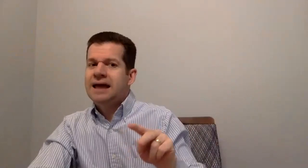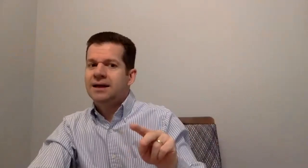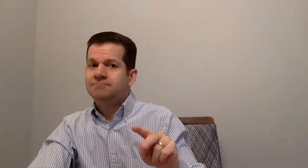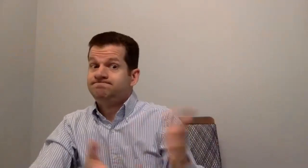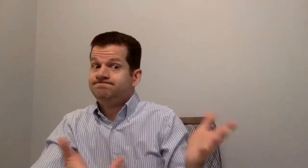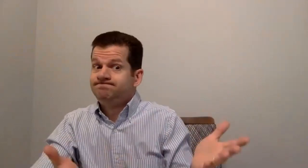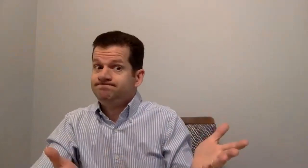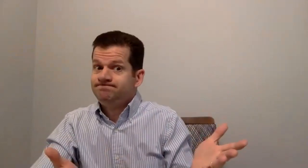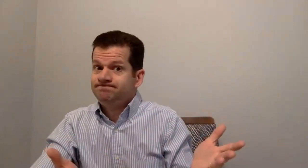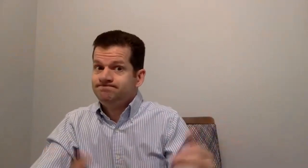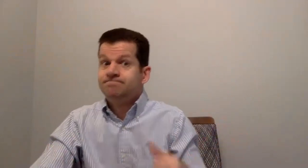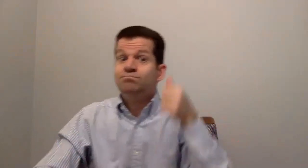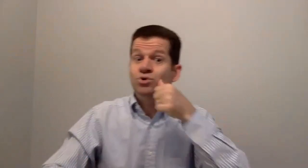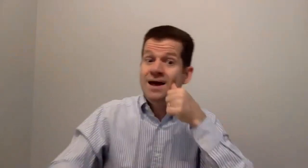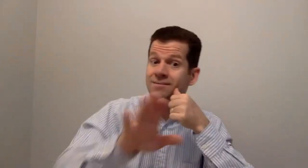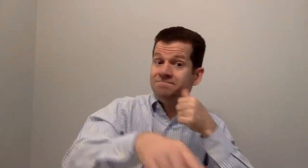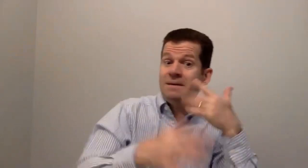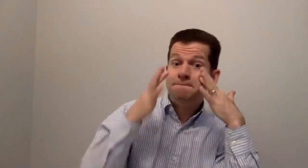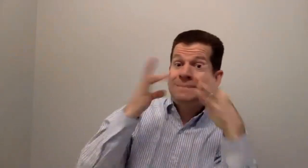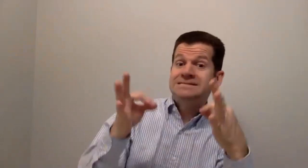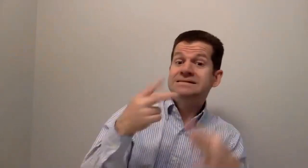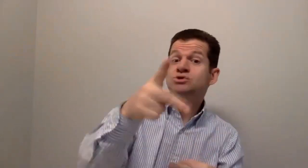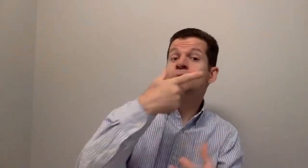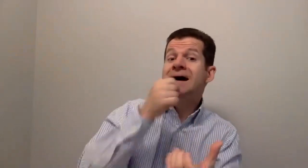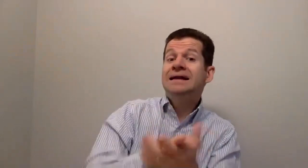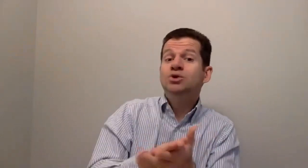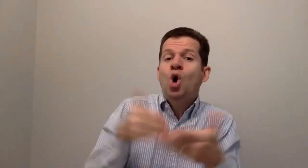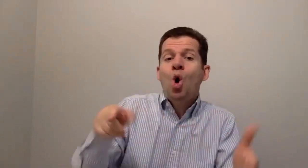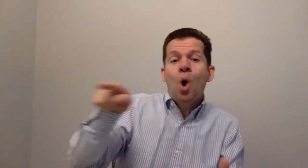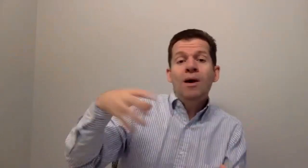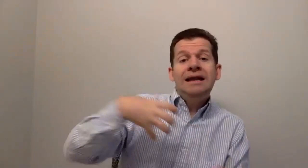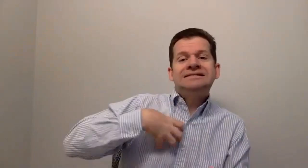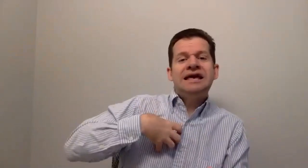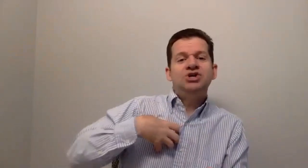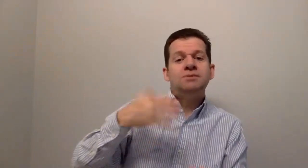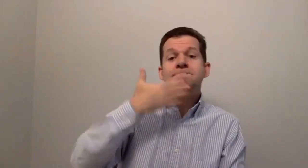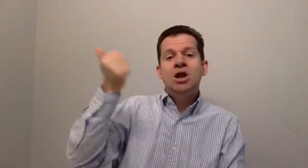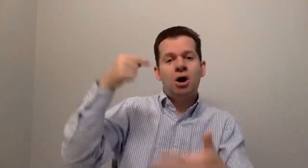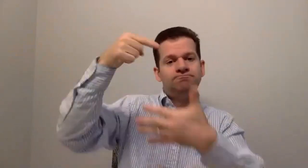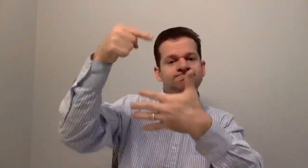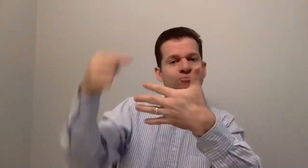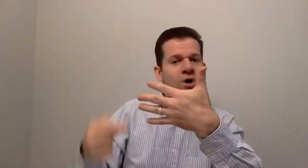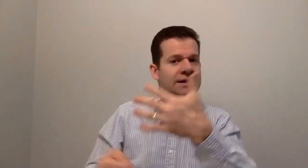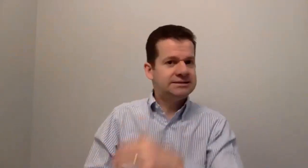dela. Mulher, presta atenção no seu marido. Qual ele sente melhor? Qual dessas